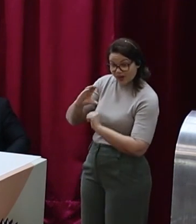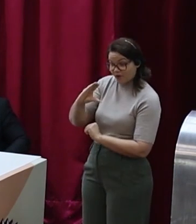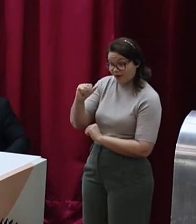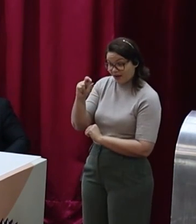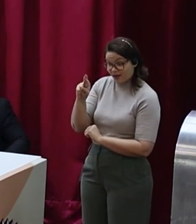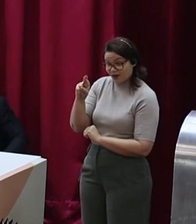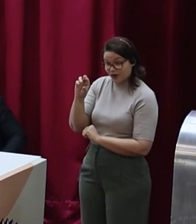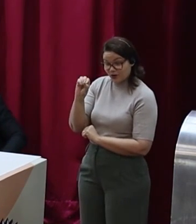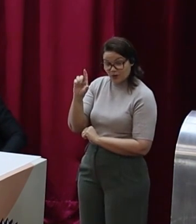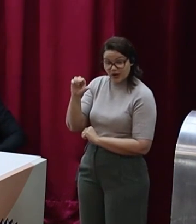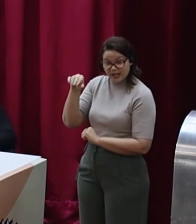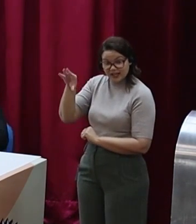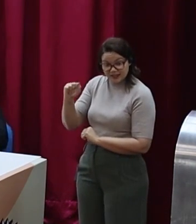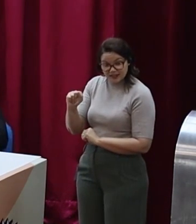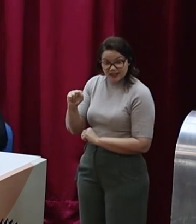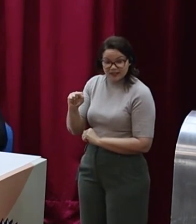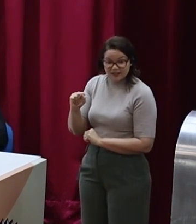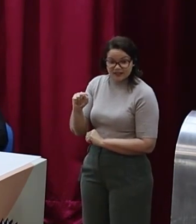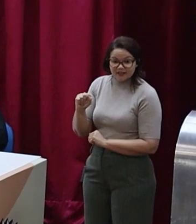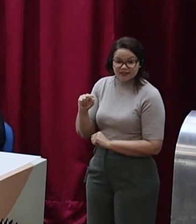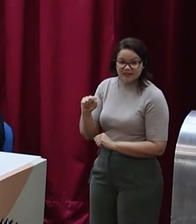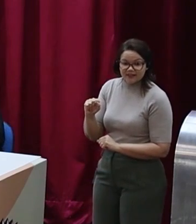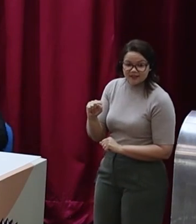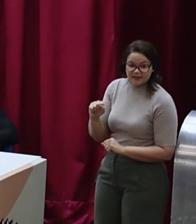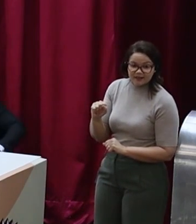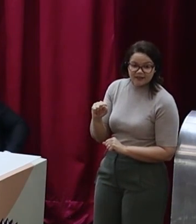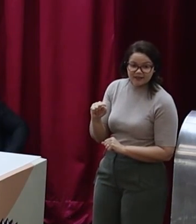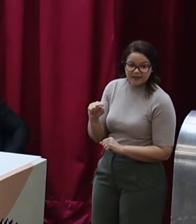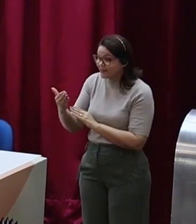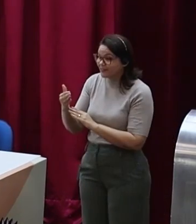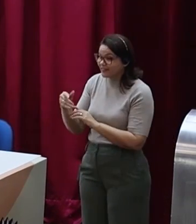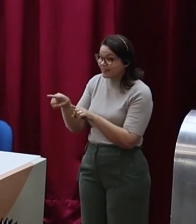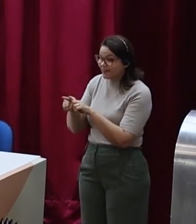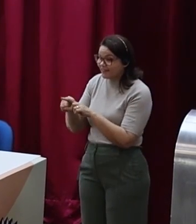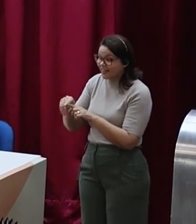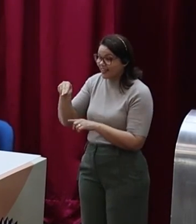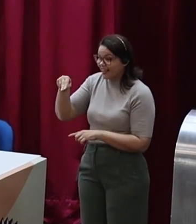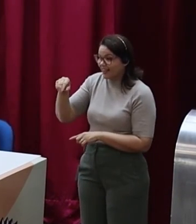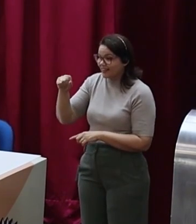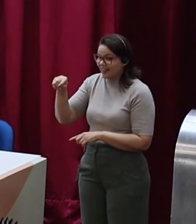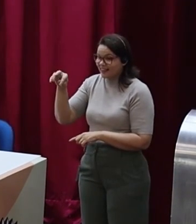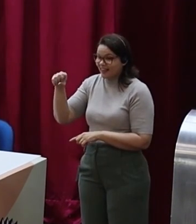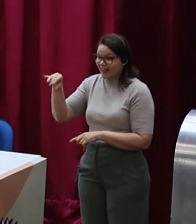Santos, ouvi tanto falar, né? Que eu acho que tem muito a ver com o que eu Já foi. Natália,